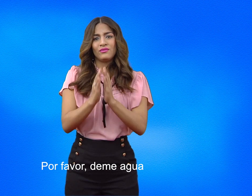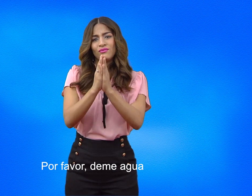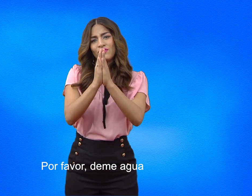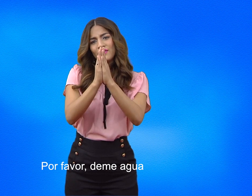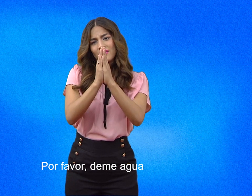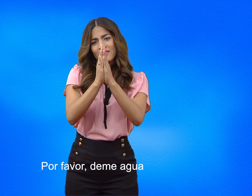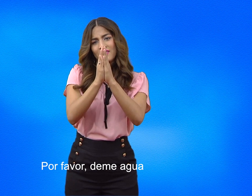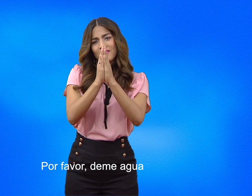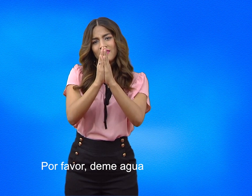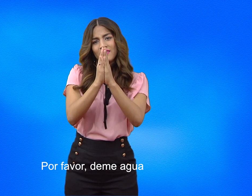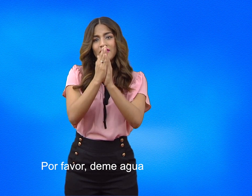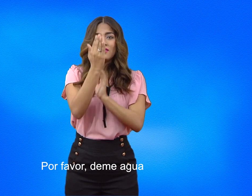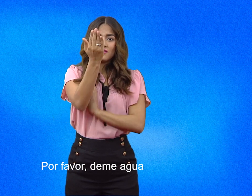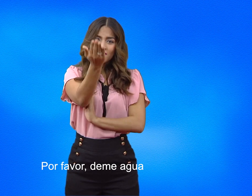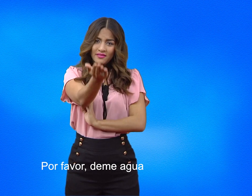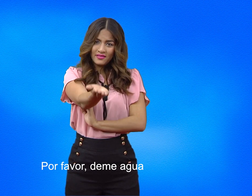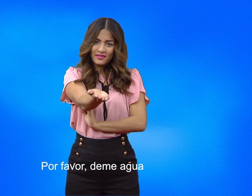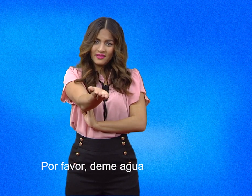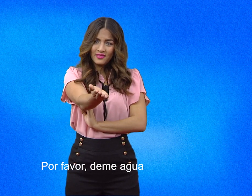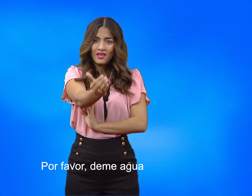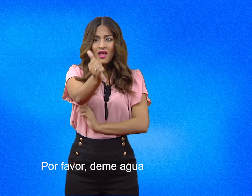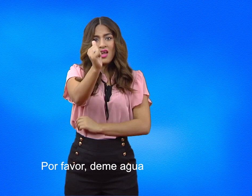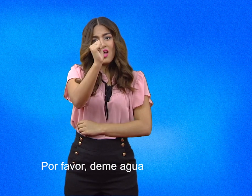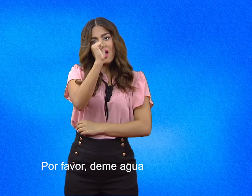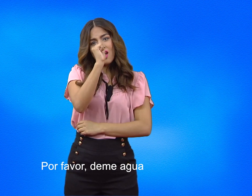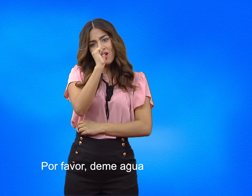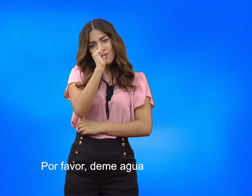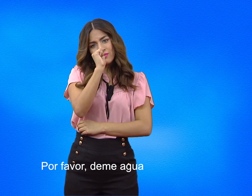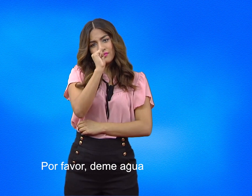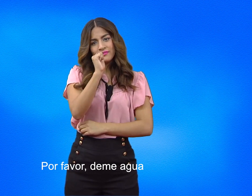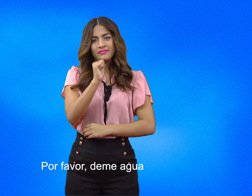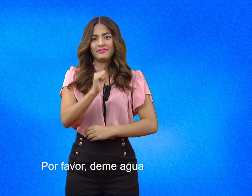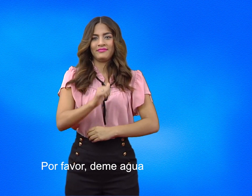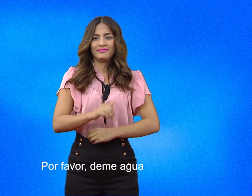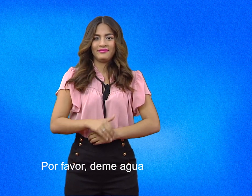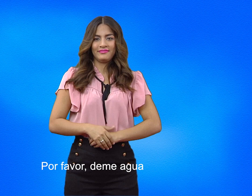Por favor, deme agua.